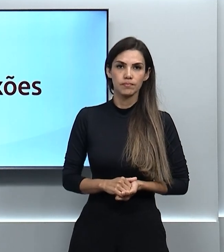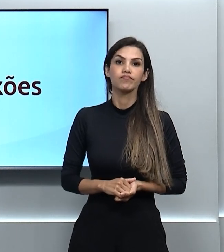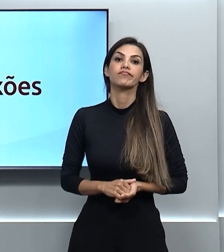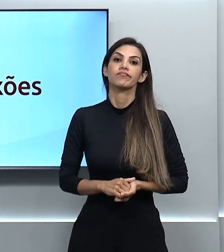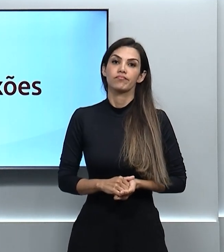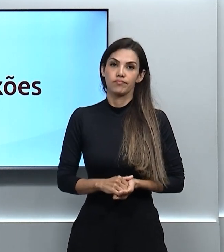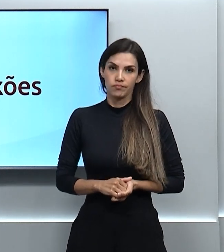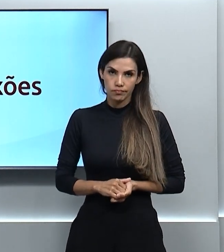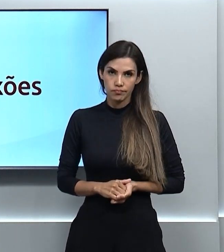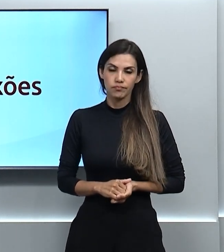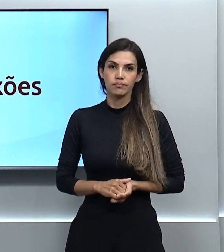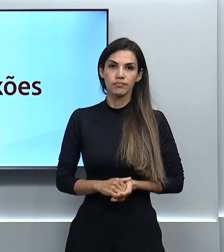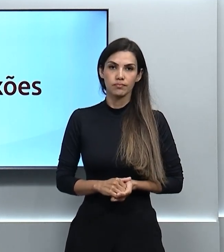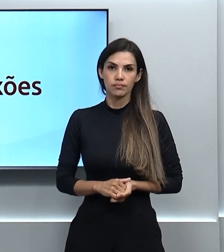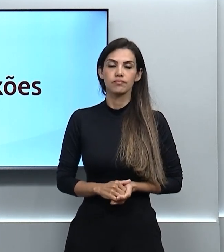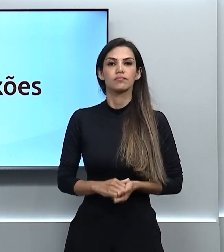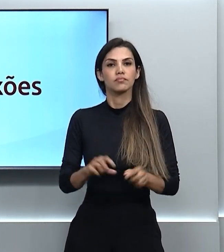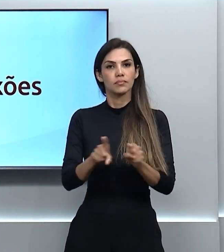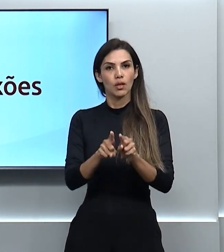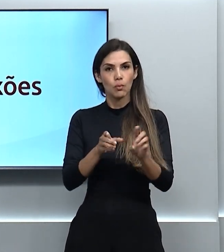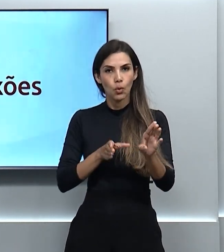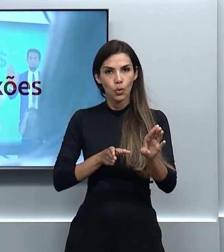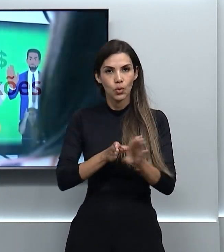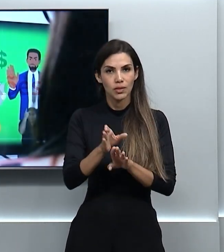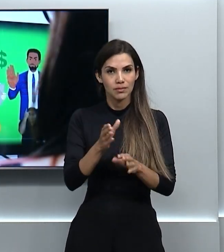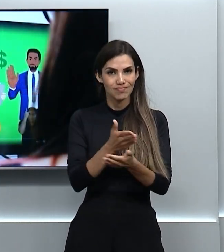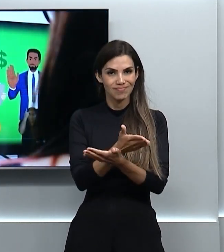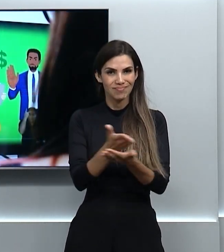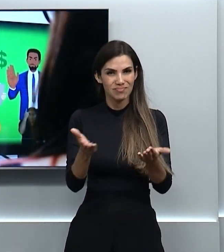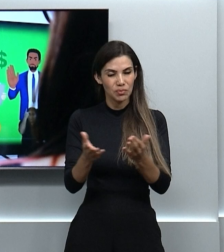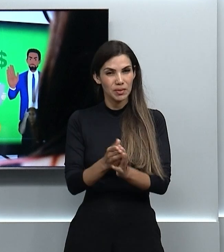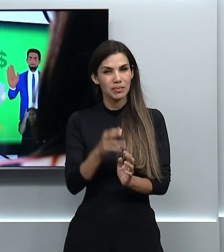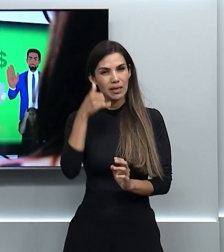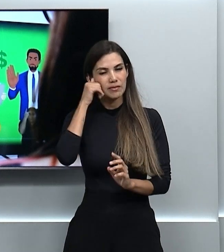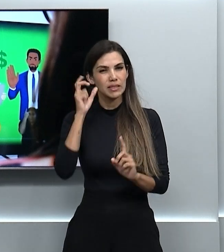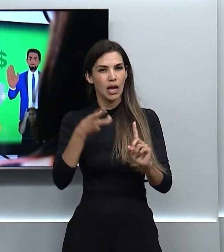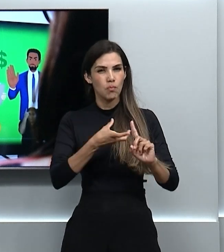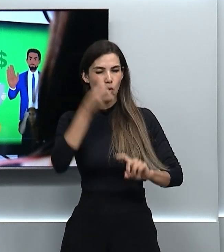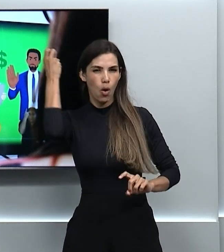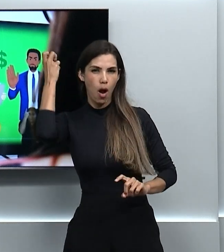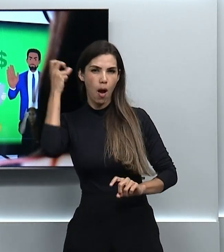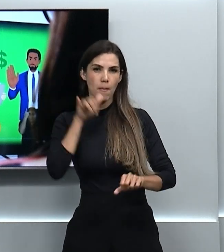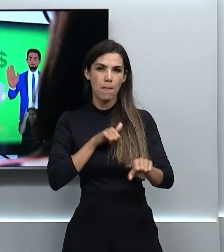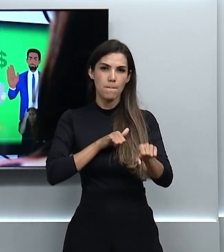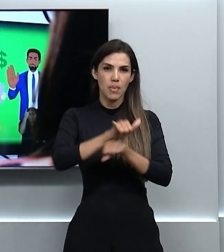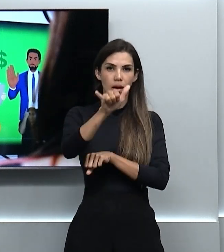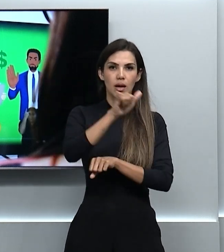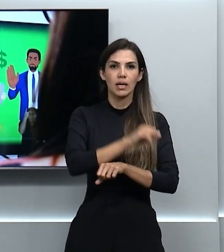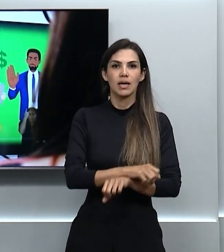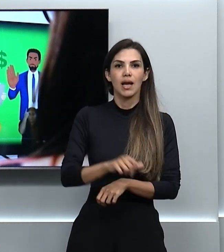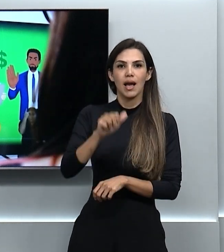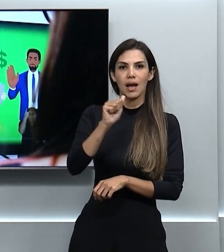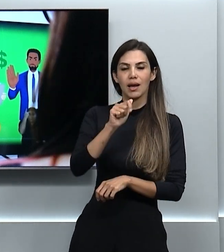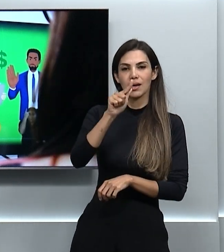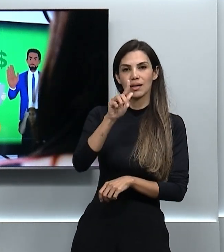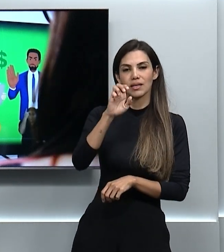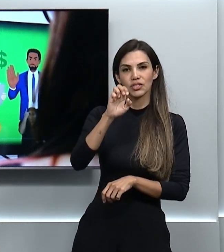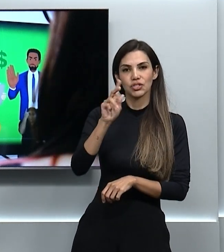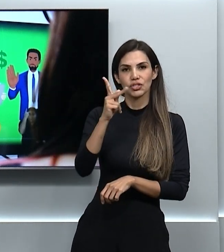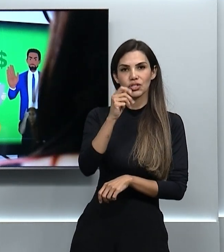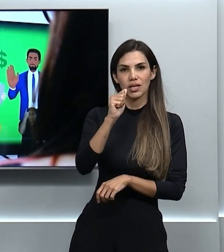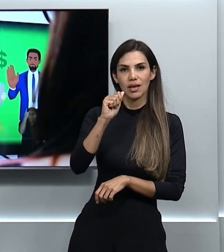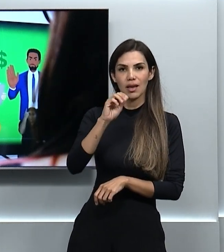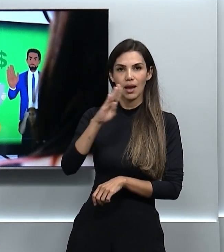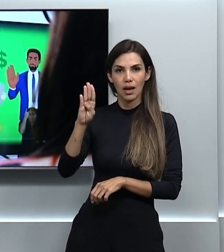Bom, e uma orientação aí a respeito de golpe. A Agência Goiana de Habitação e a Secretaria de Estado